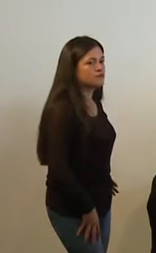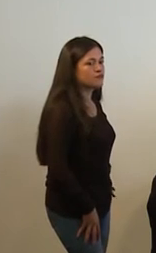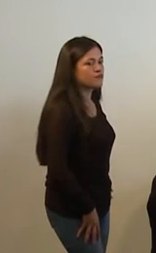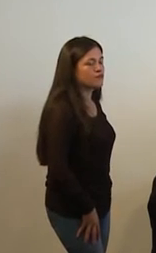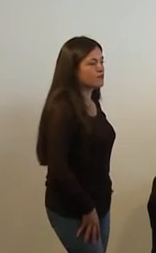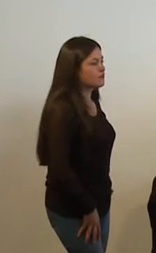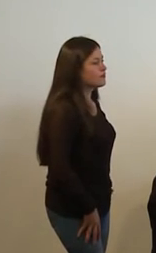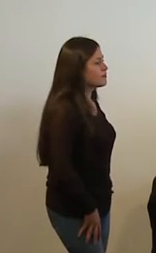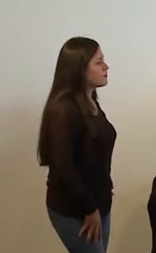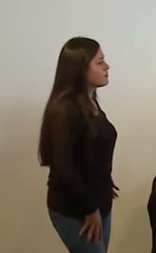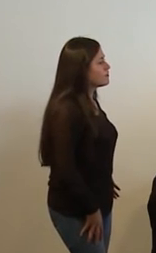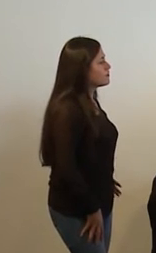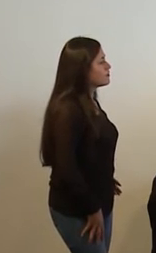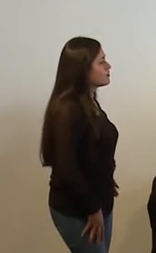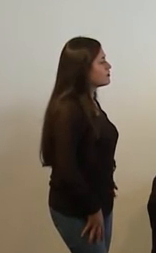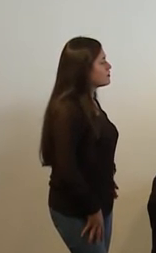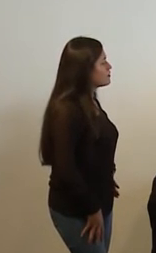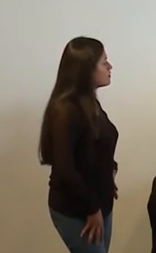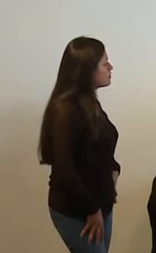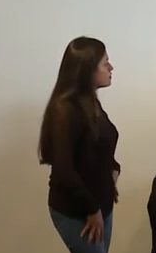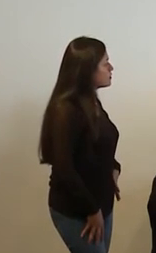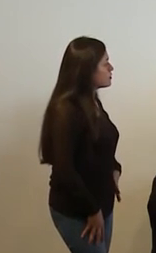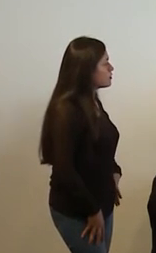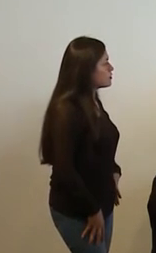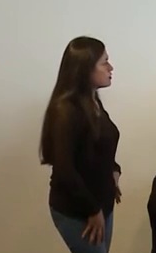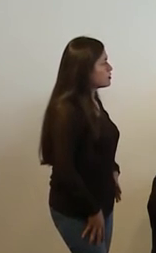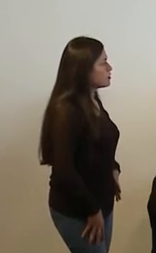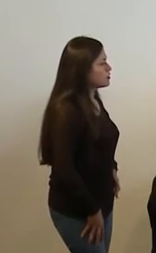hay una rica reflexión,